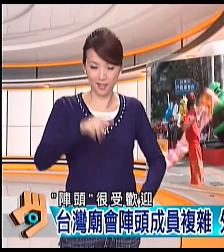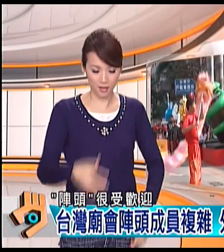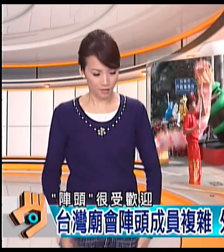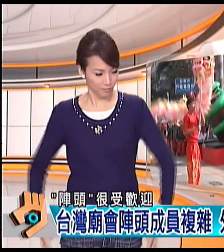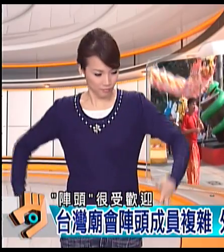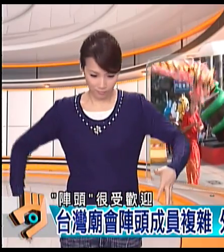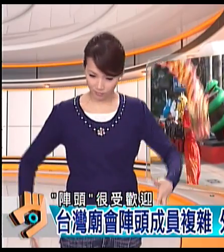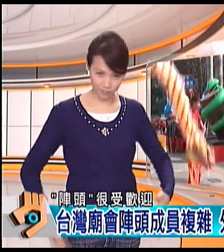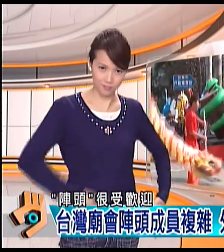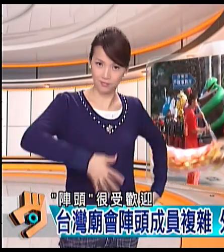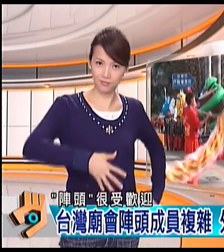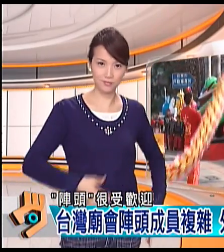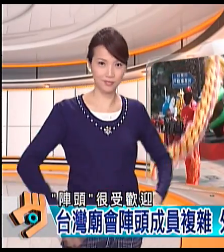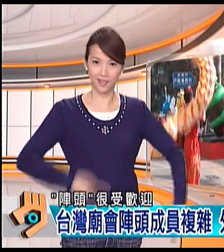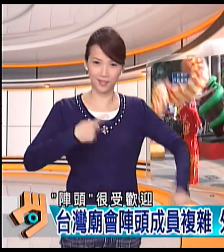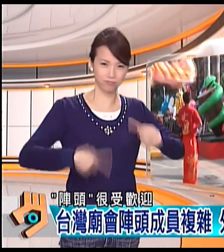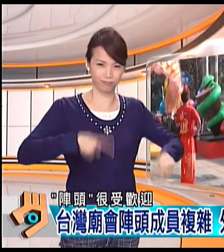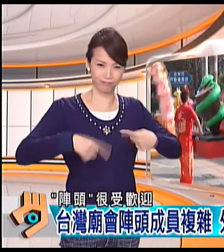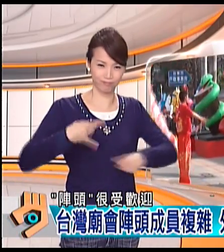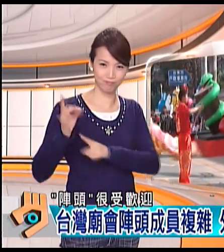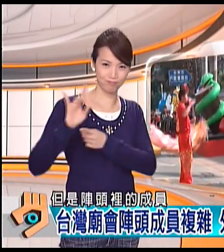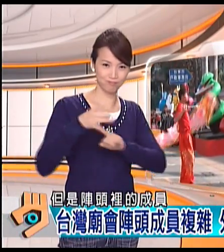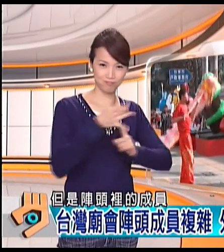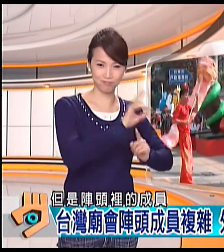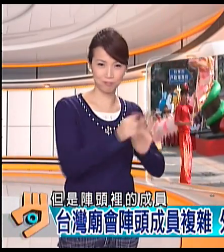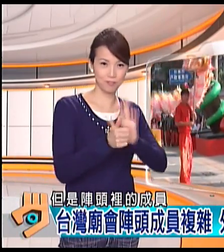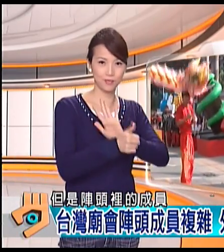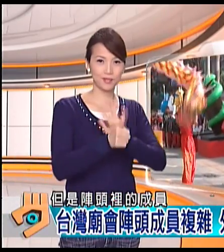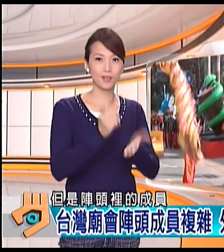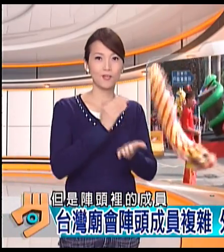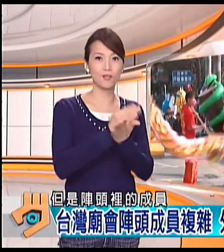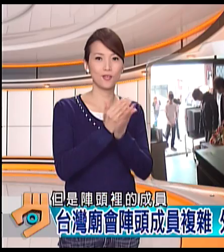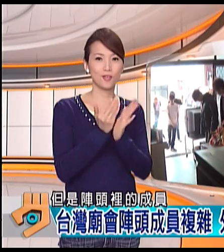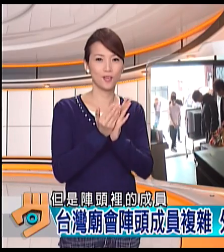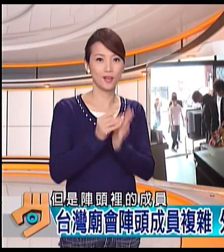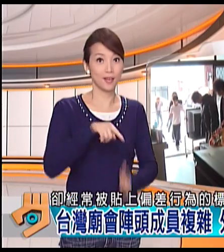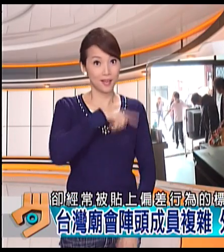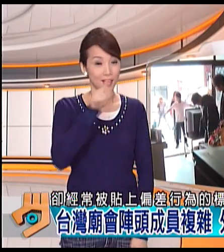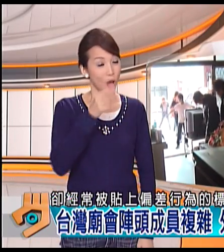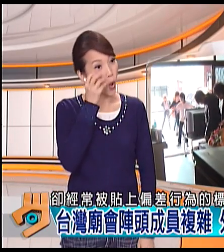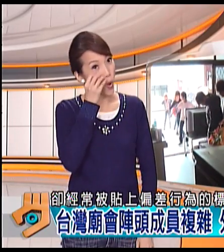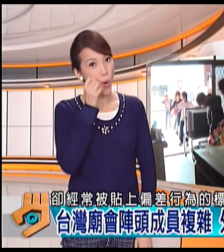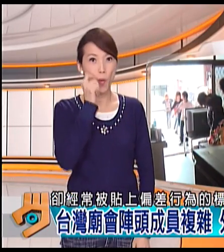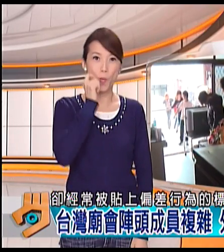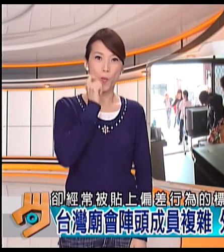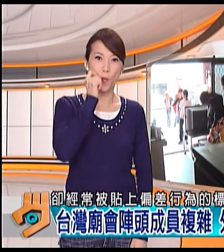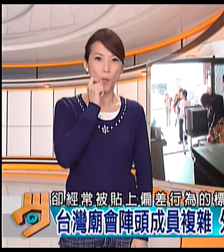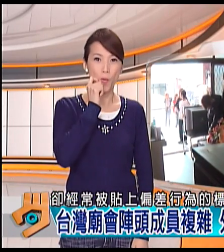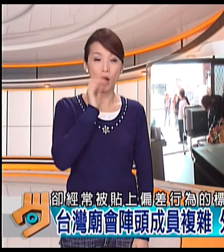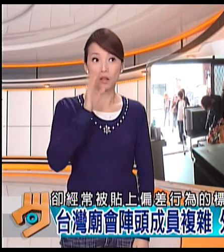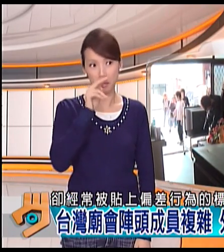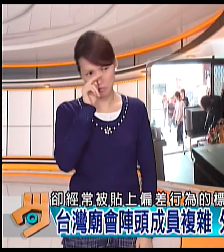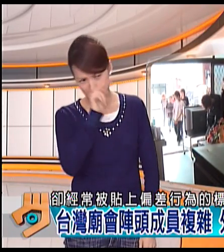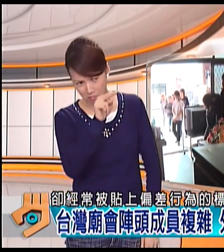头很受欢迎，但是阵头里的成员却经常被贴上偏差行为的标